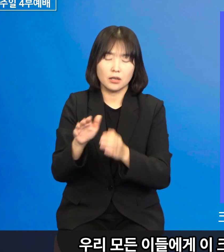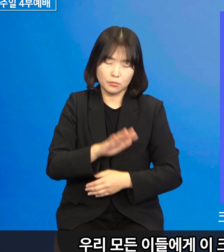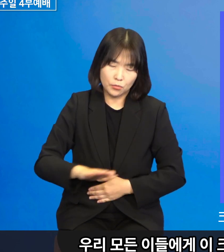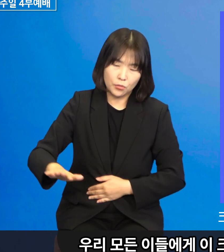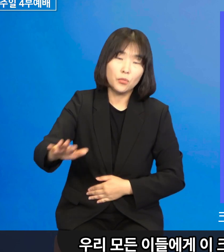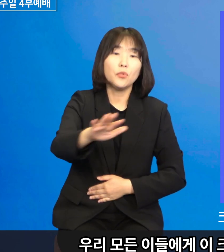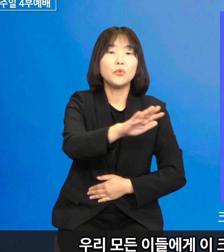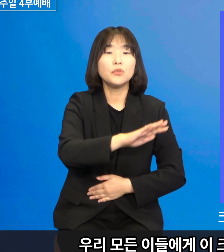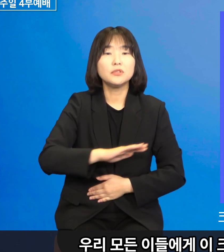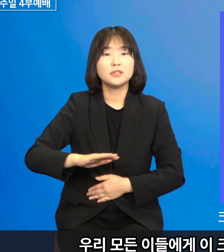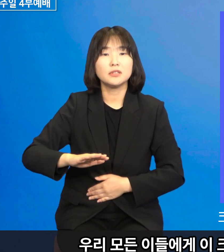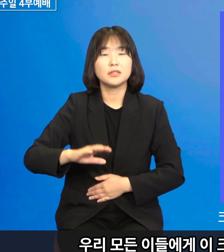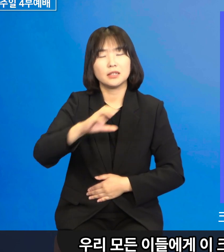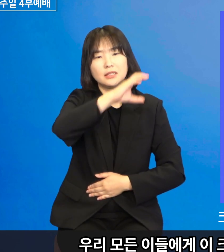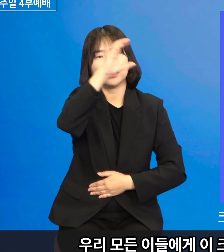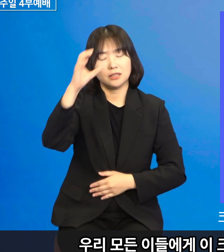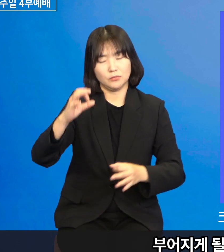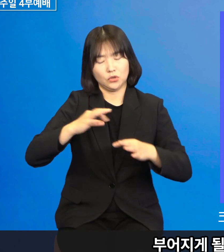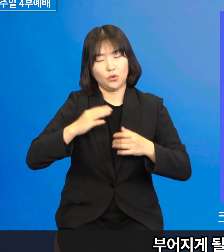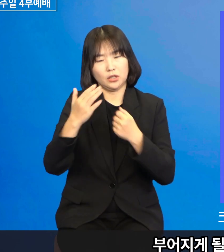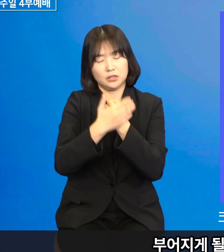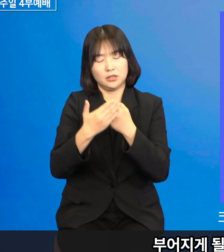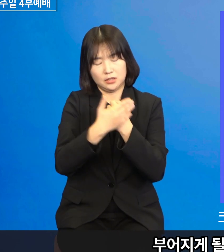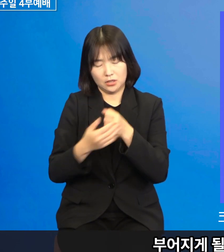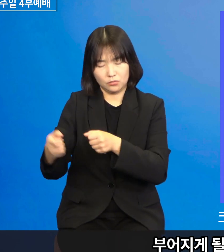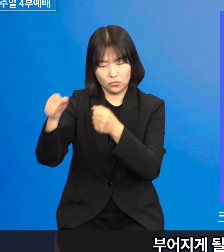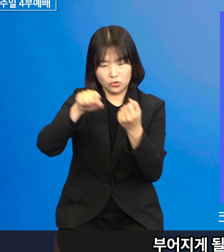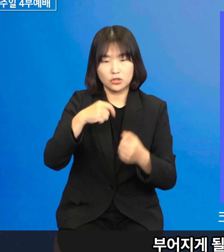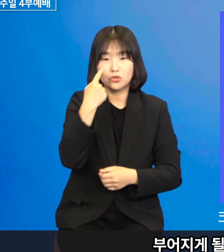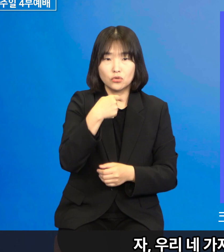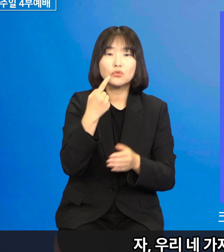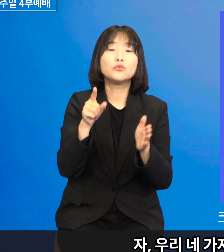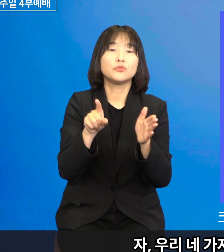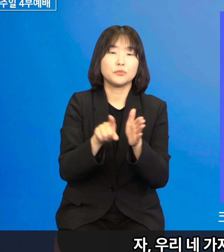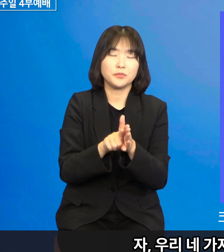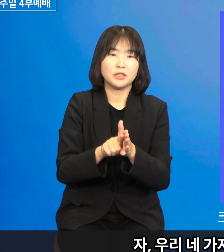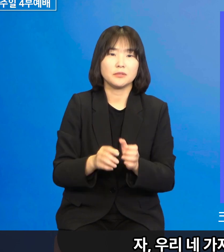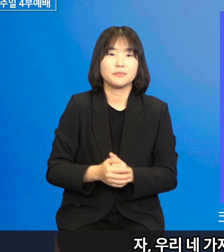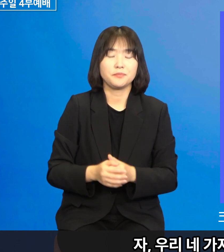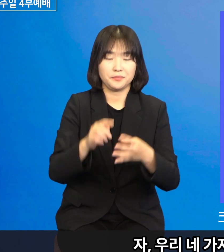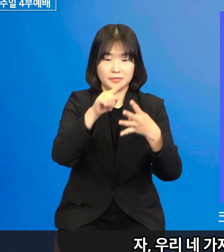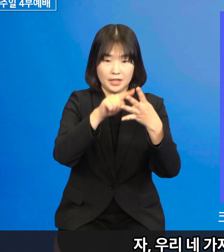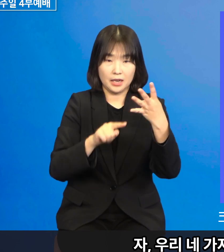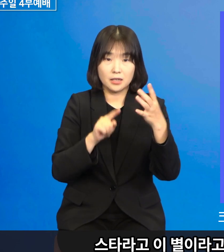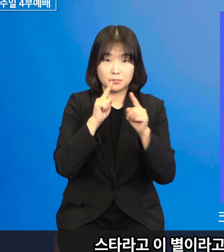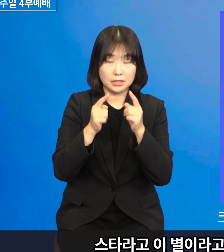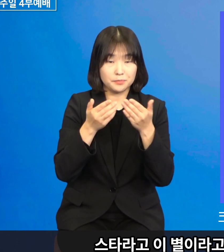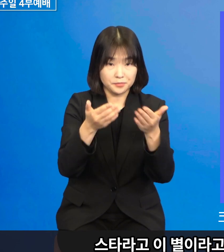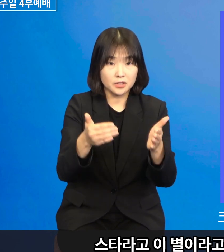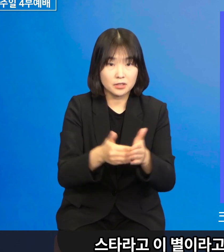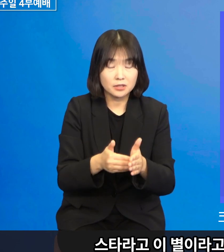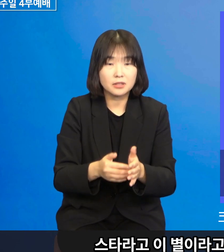이들에게 이 크리스마스의 놀라운 은혜가 부어지게 될 줄로 믿습니다. 자, 우리 네 가지 말씀을 드렸어요. 스타라고 하는 이